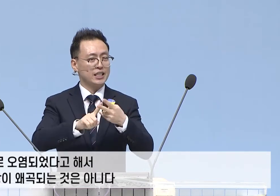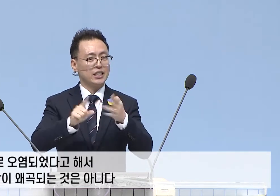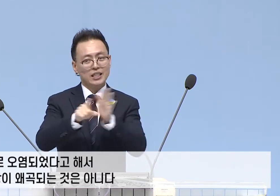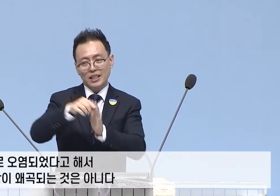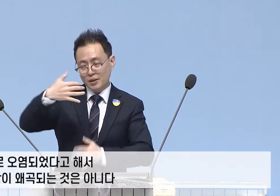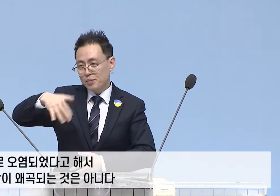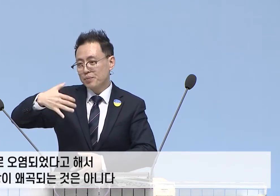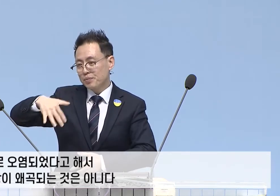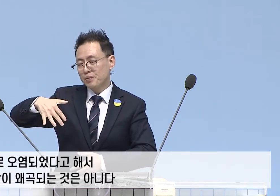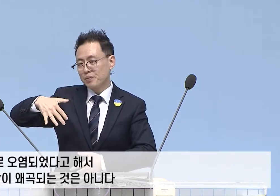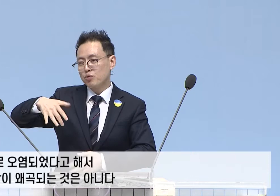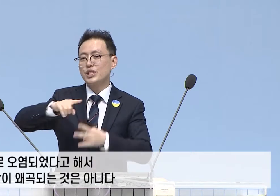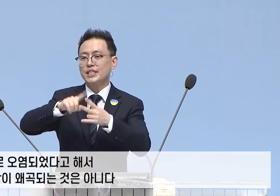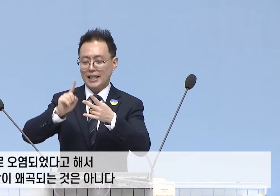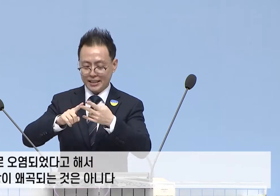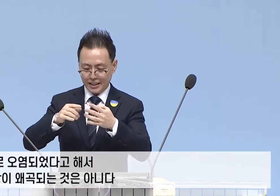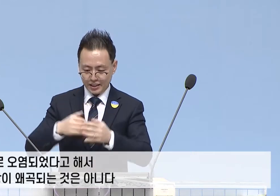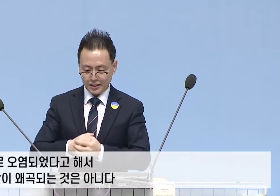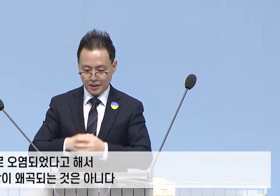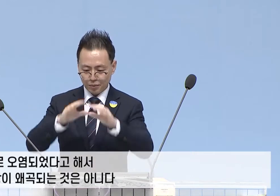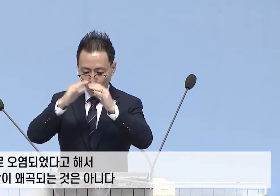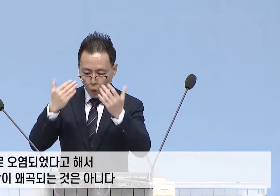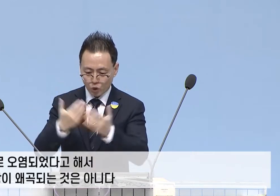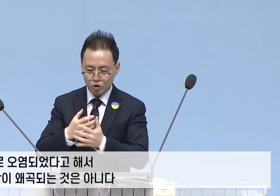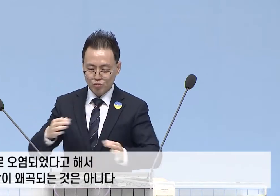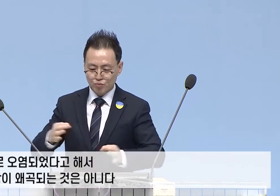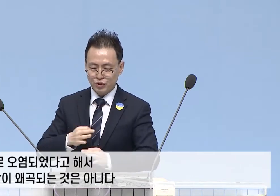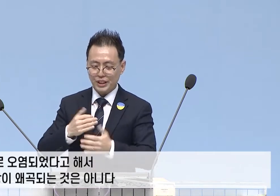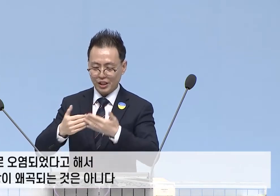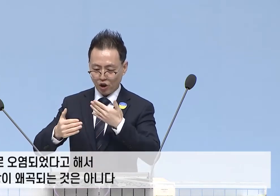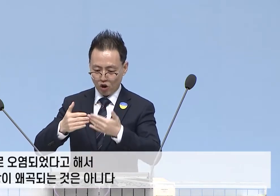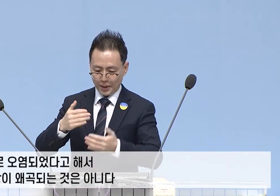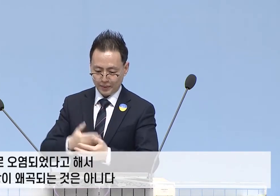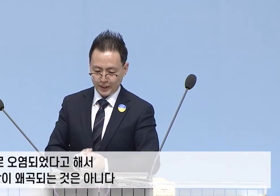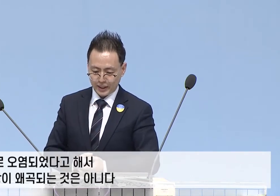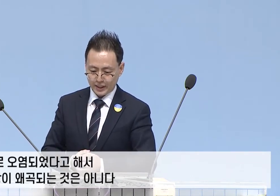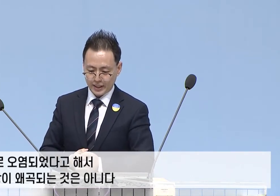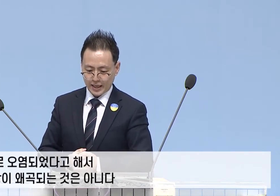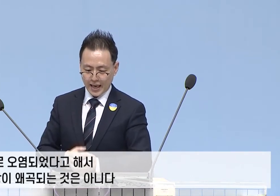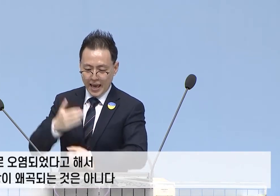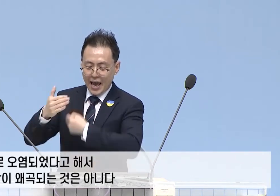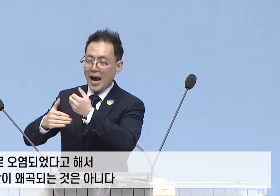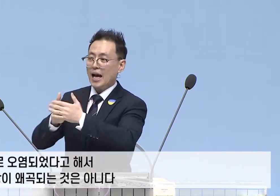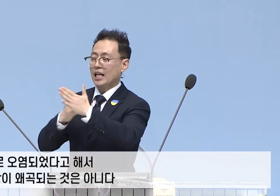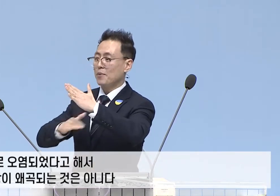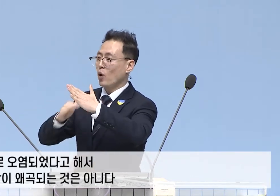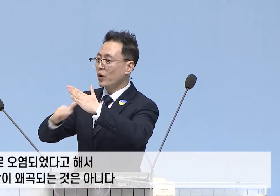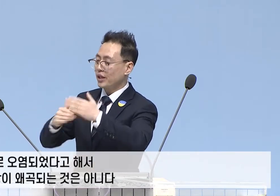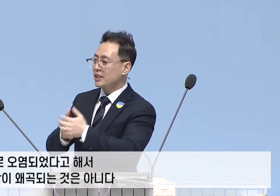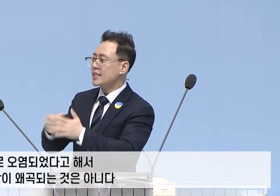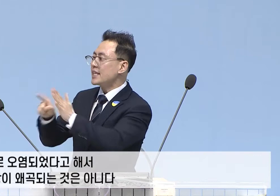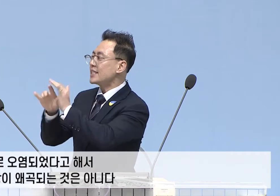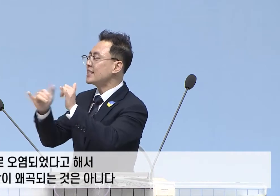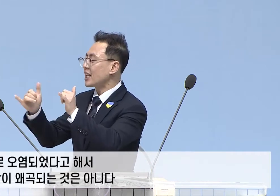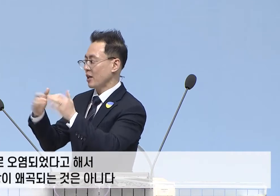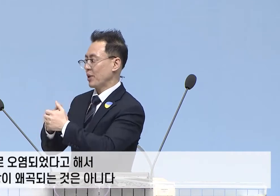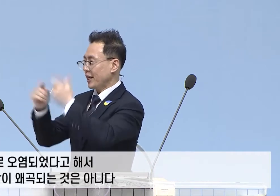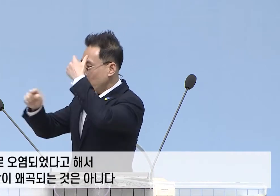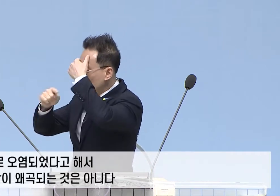신자든지 불신자든지 모두 불의를 경험합니다. 하나님의 공의는 신자이기 때문에,